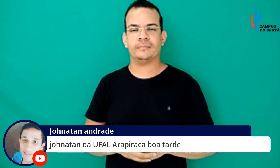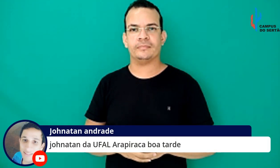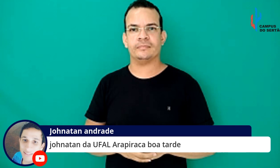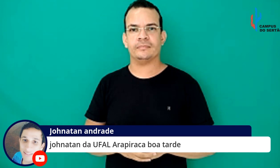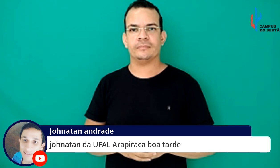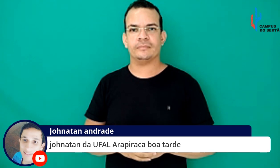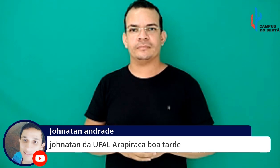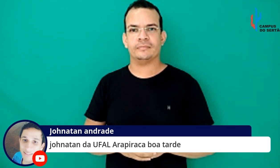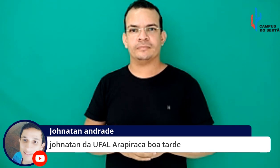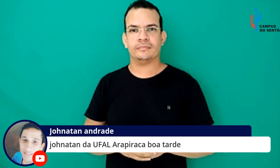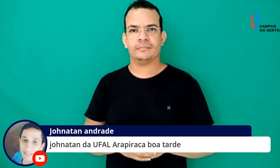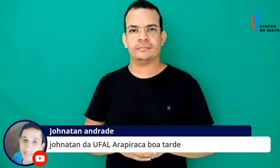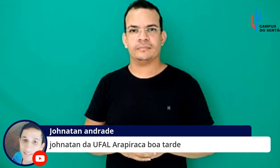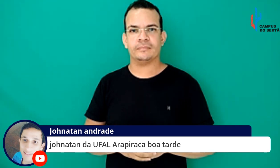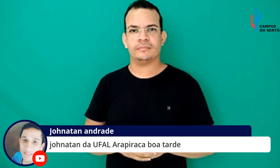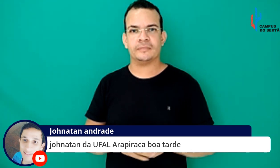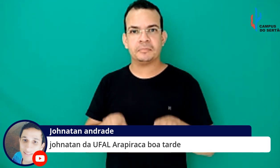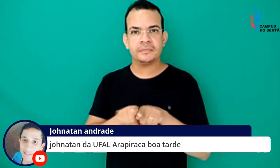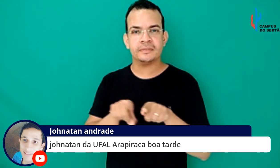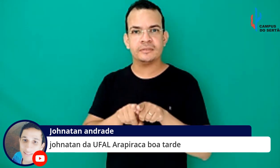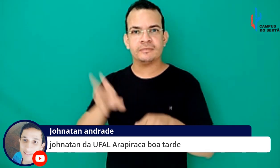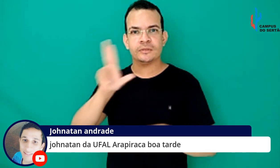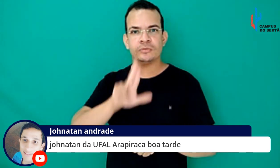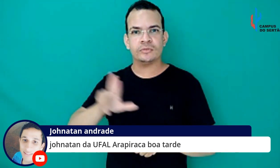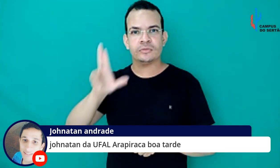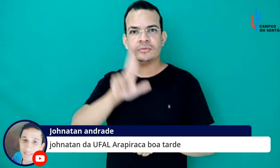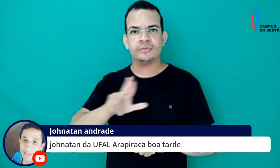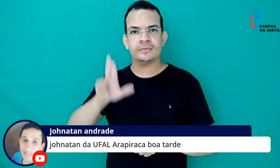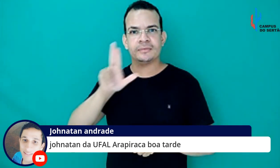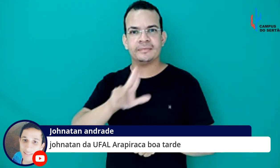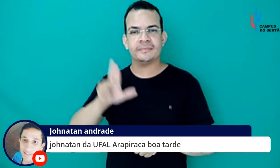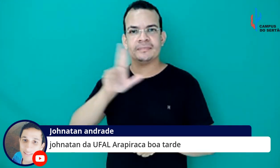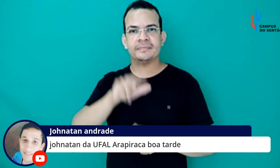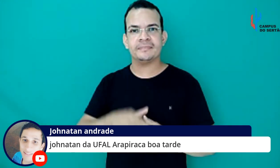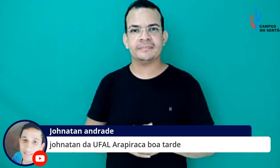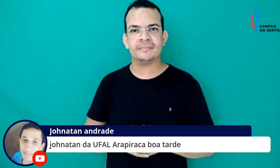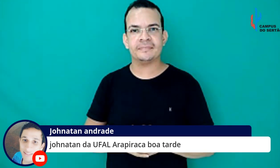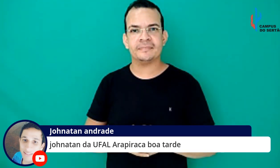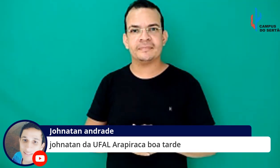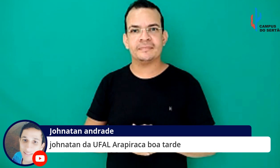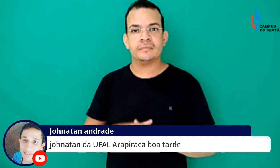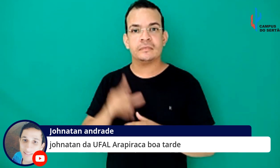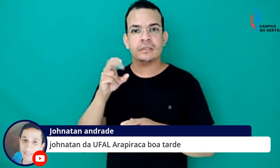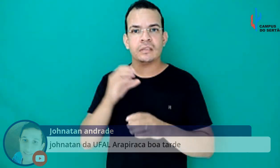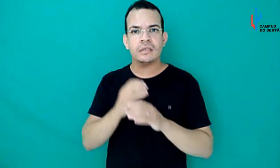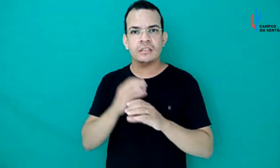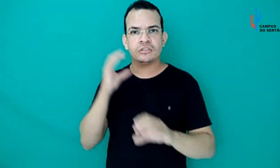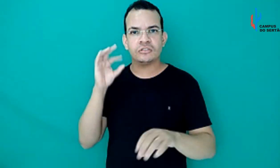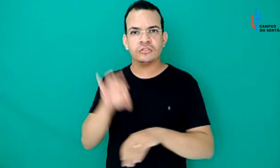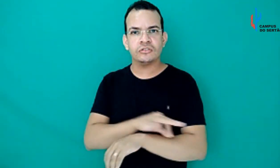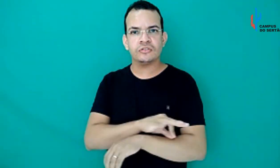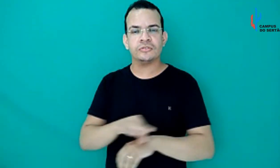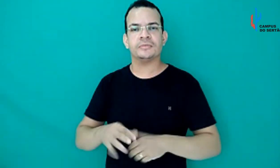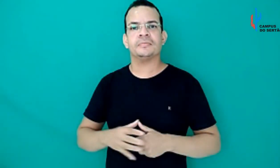Também o FAO, aqui de Arapiraca.